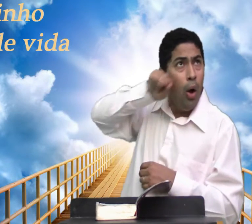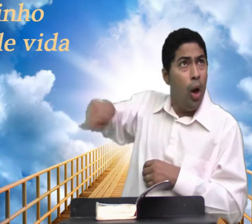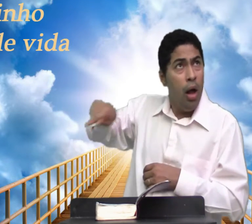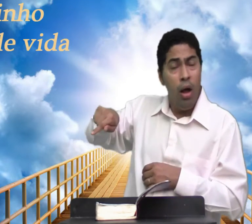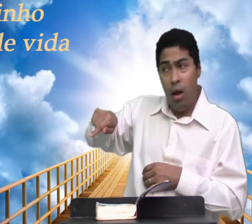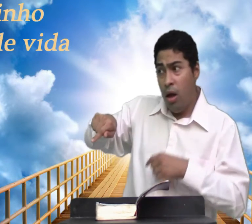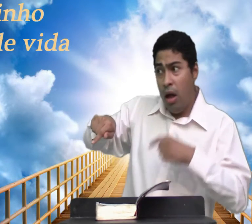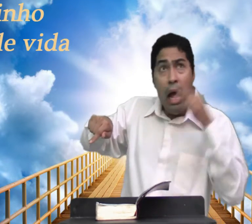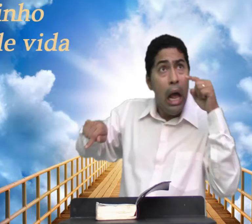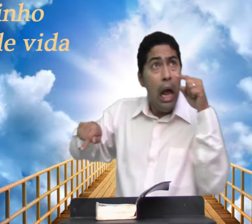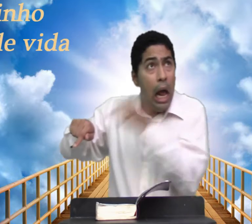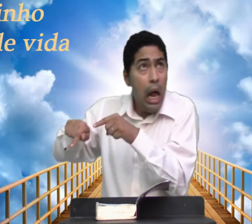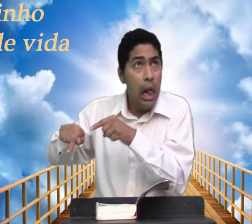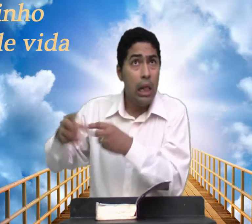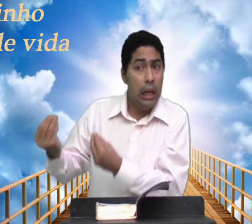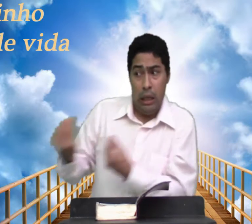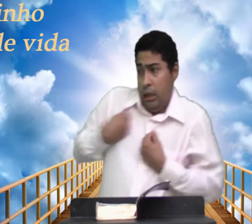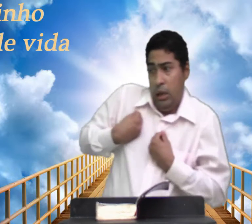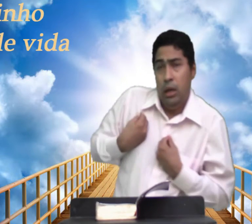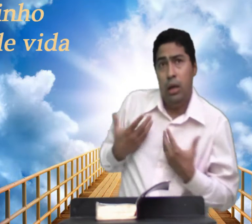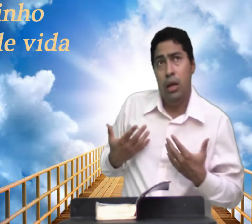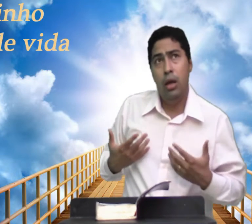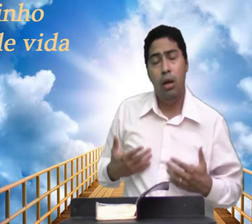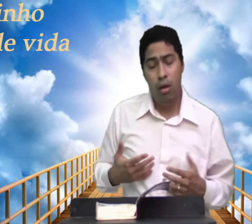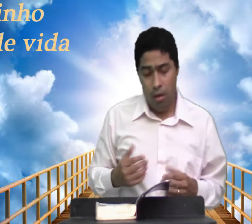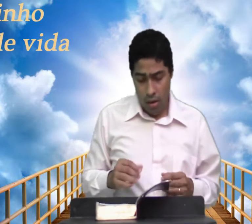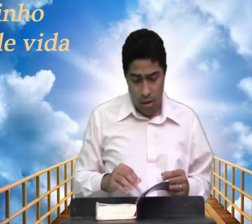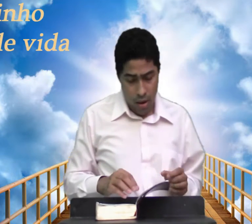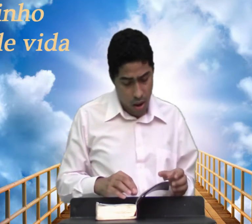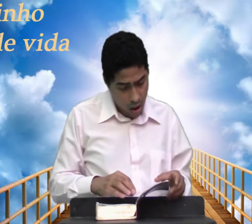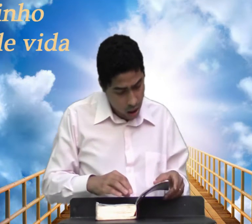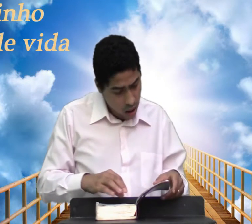me deu. Ela comeu e me deu para eu comer, e então eu comi.